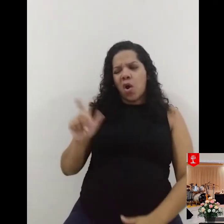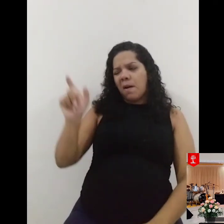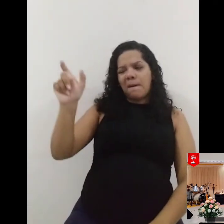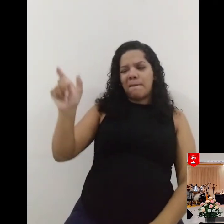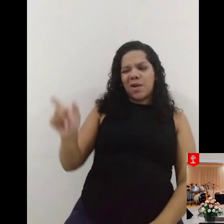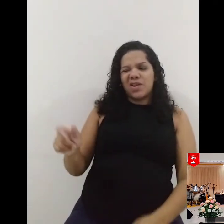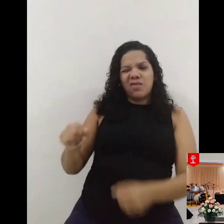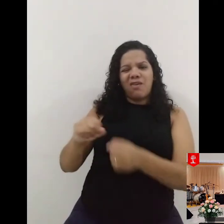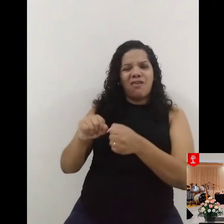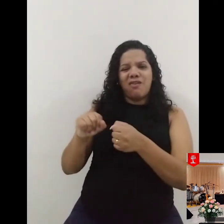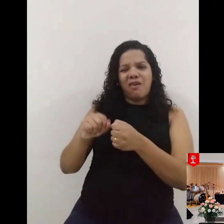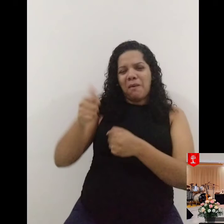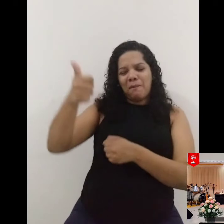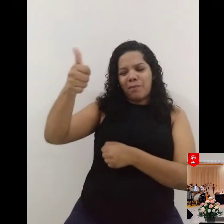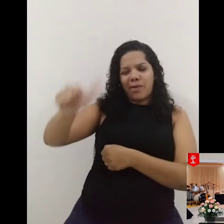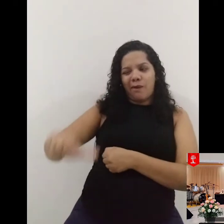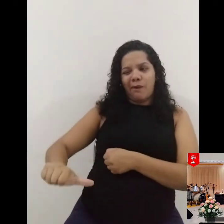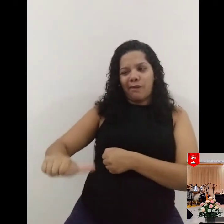comum.